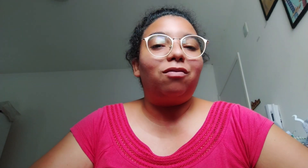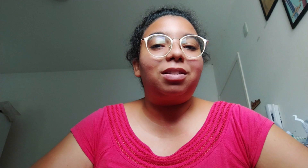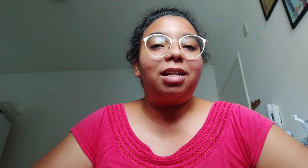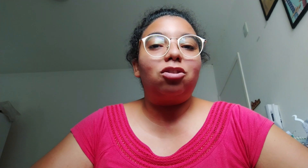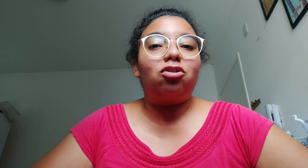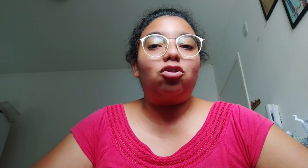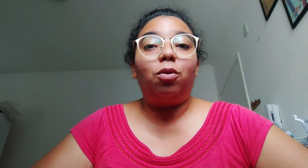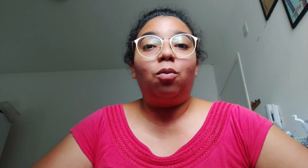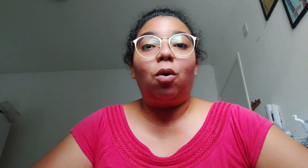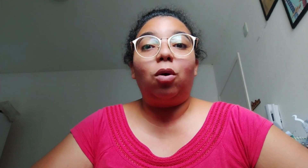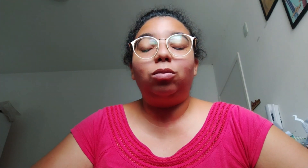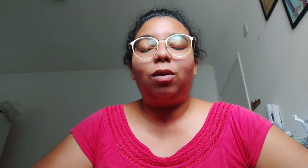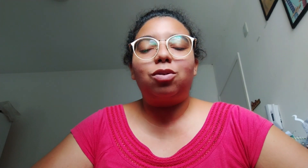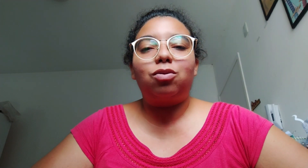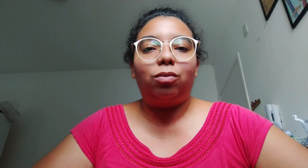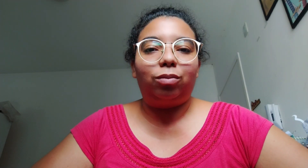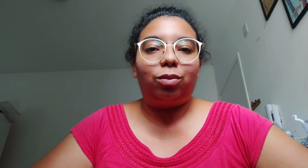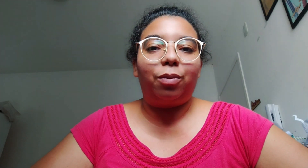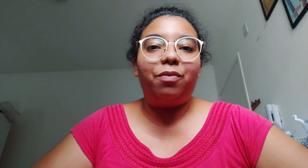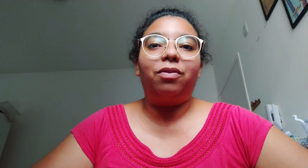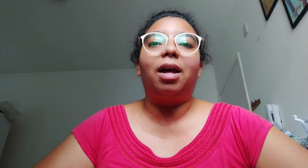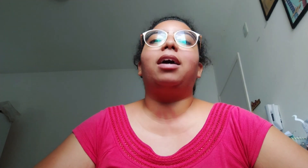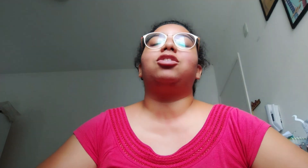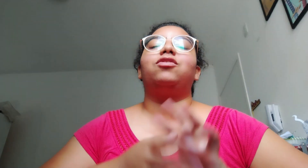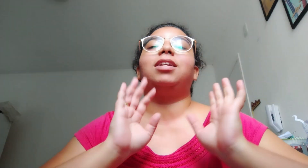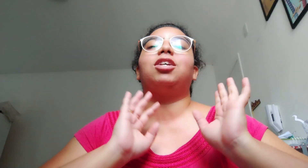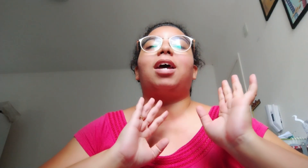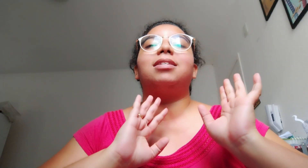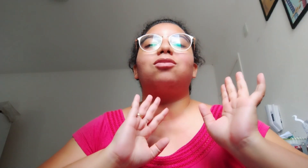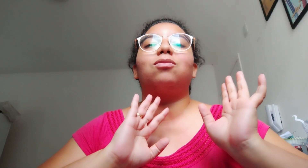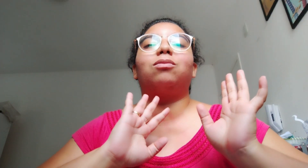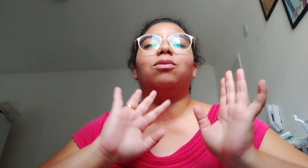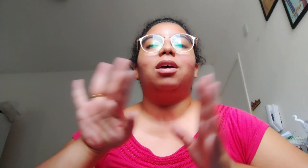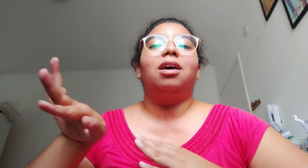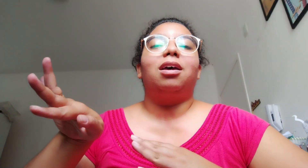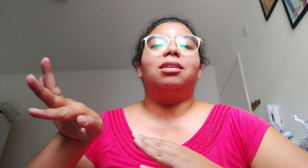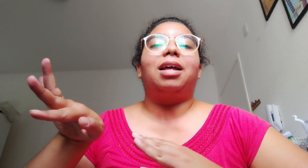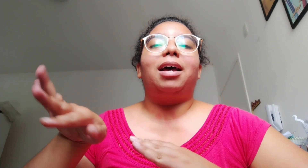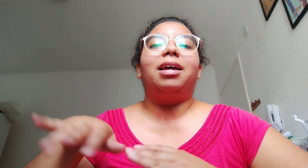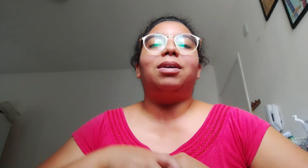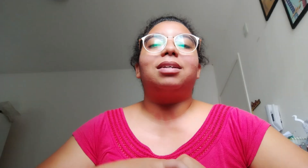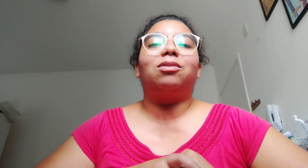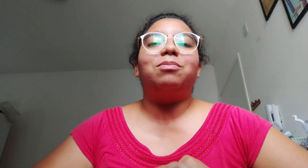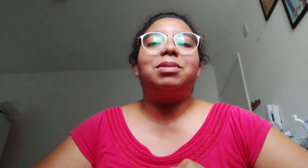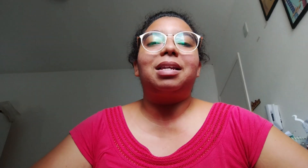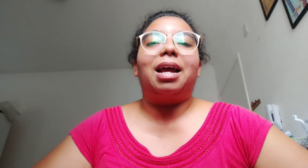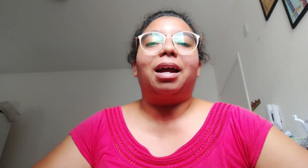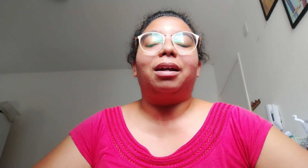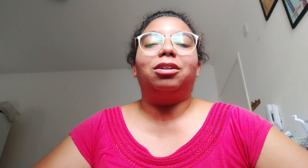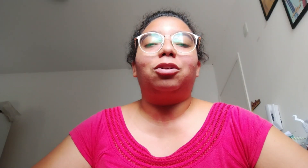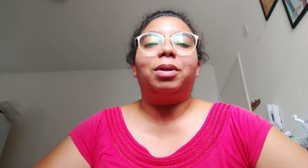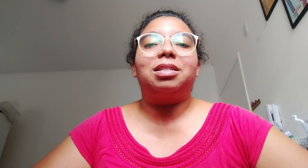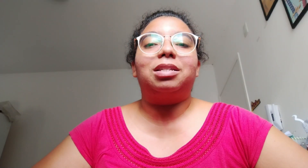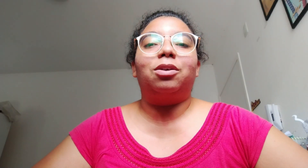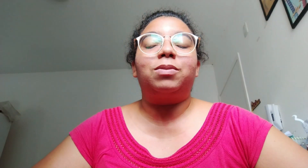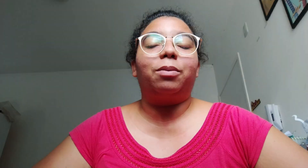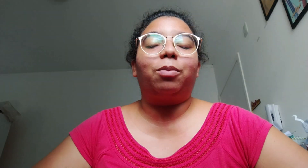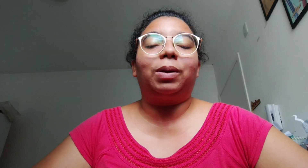vocês sobre um outro assunto, tá? A gente vai deixar esse assunto da educação domiciliar no Brasil ser polêmica